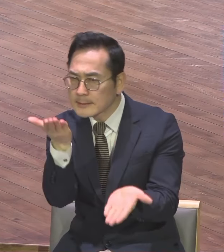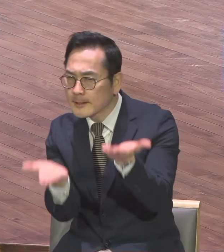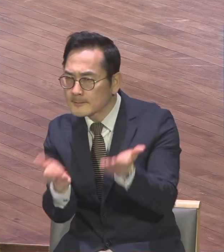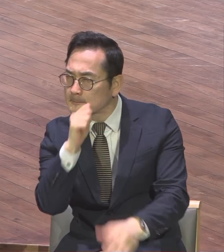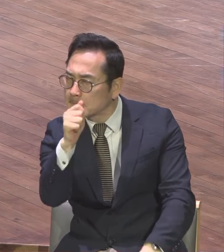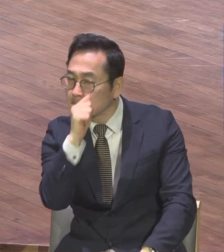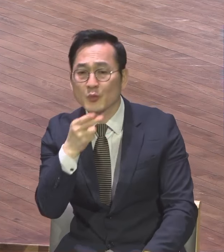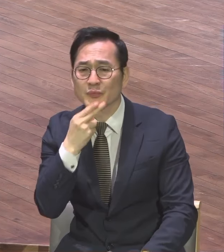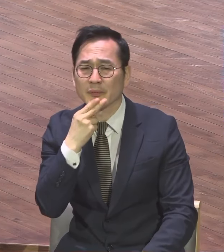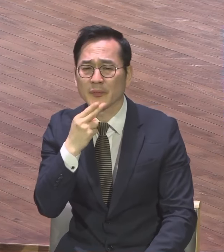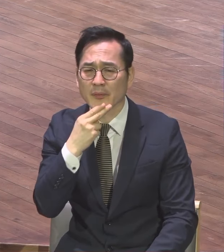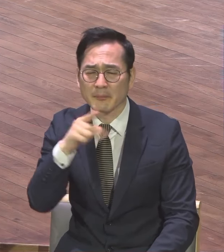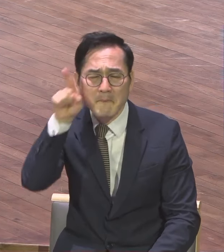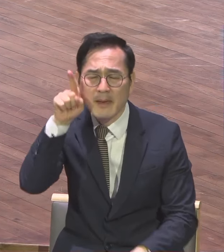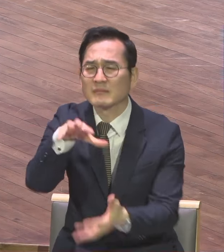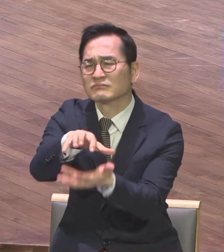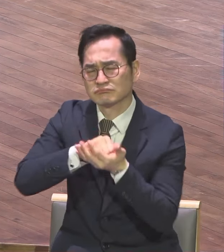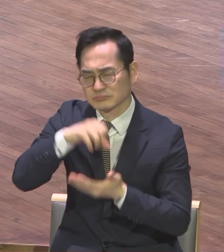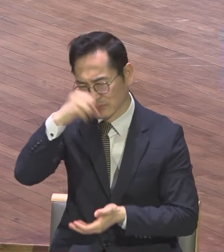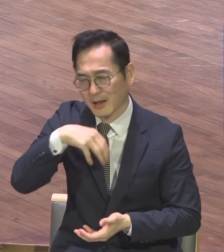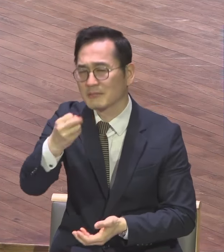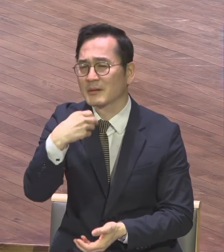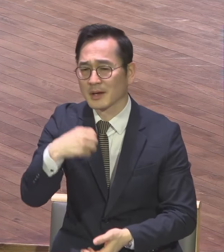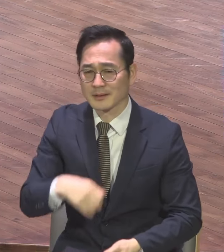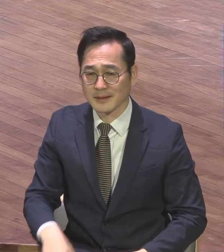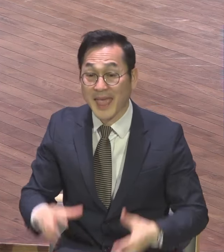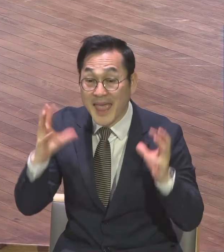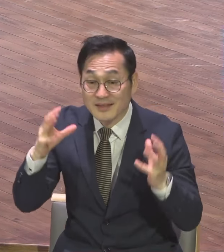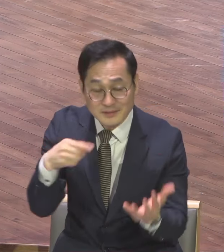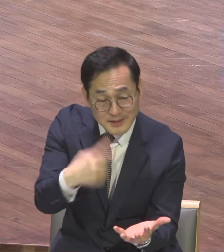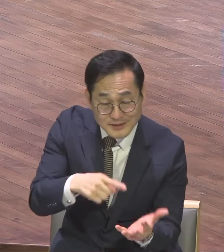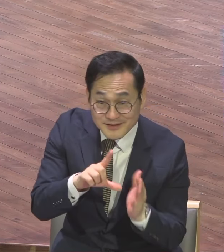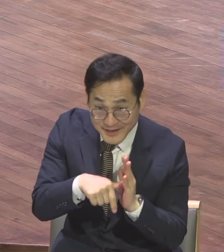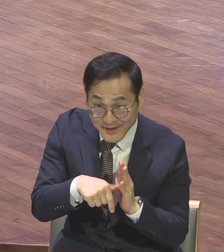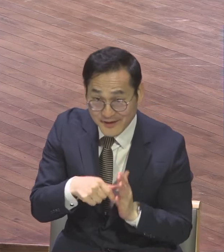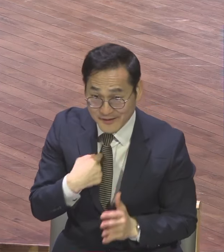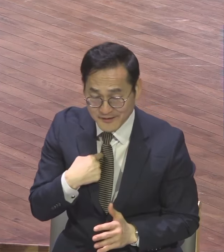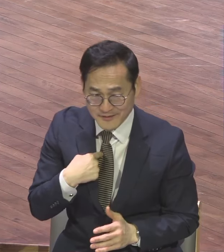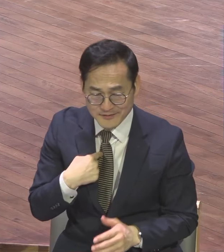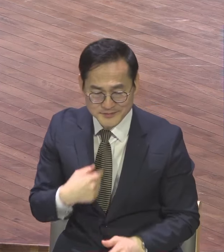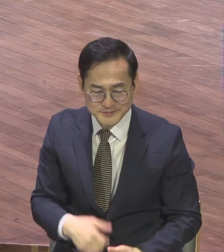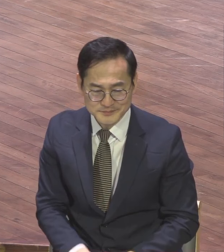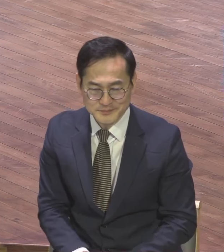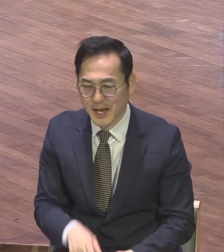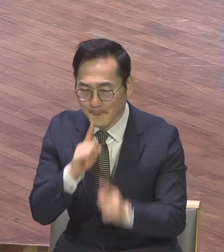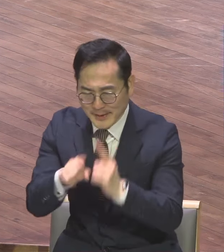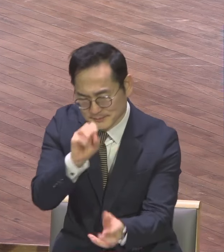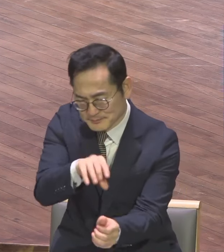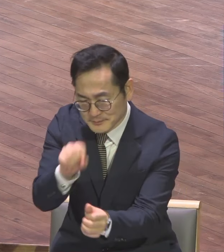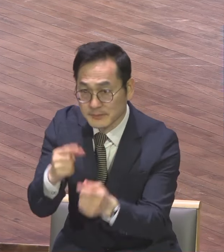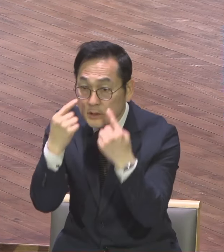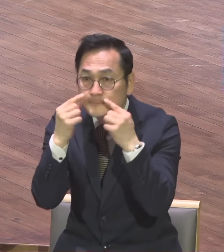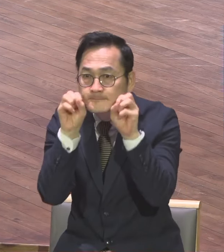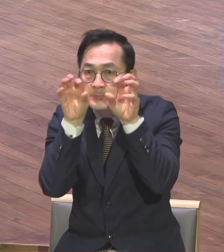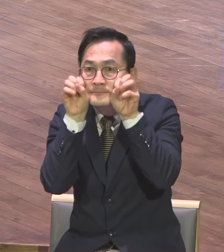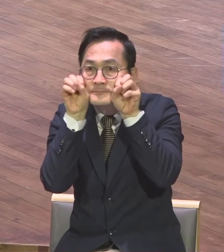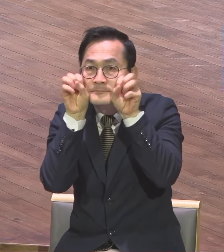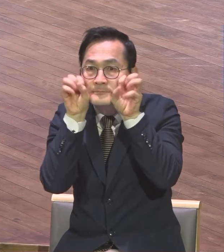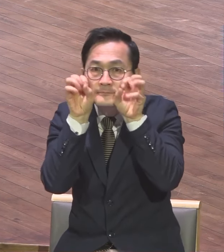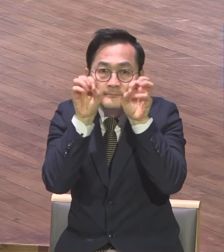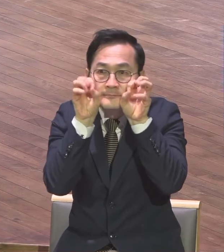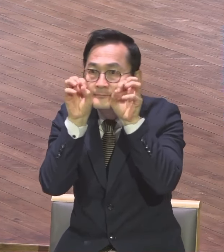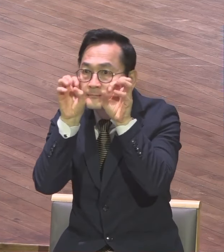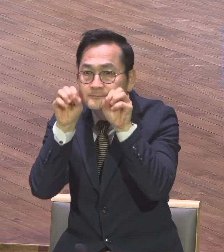받아들여. 제가 어린이 사역할 때 보면요. 제가 이렇게 메시지를 하면요. 눈이